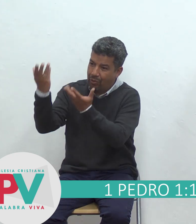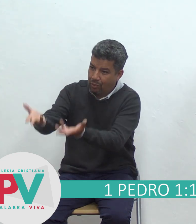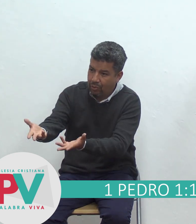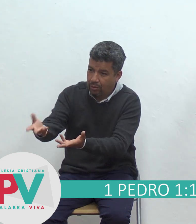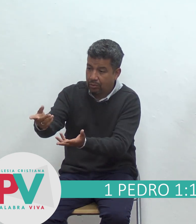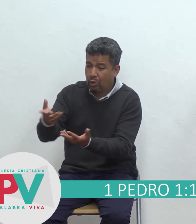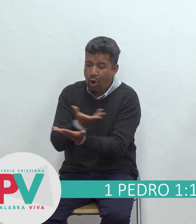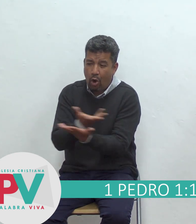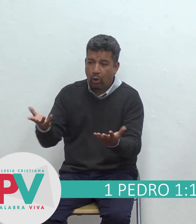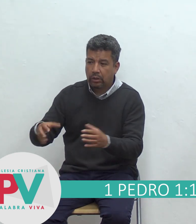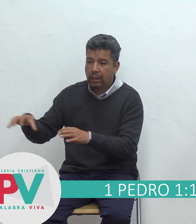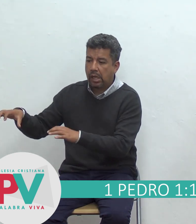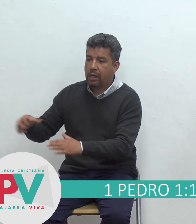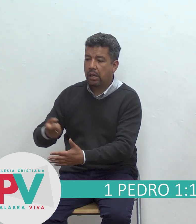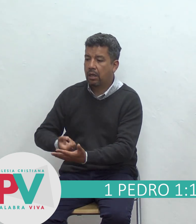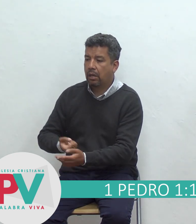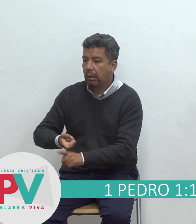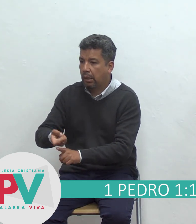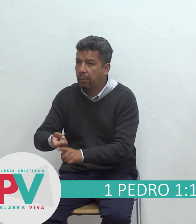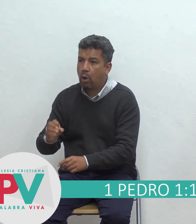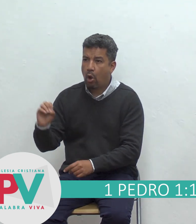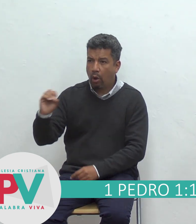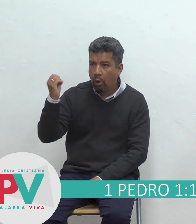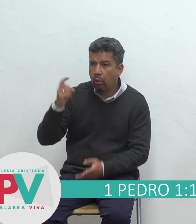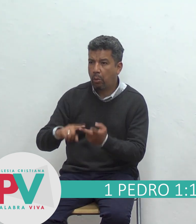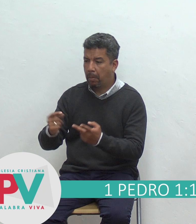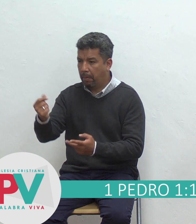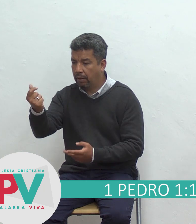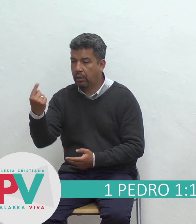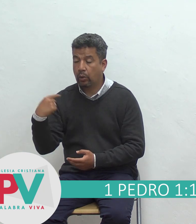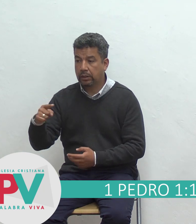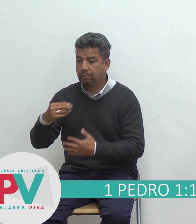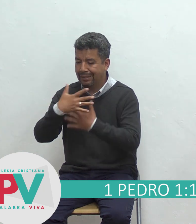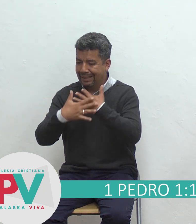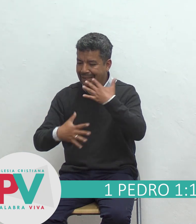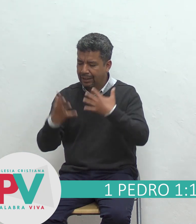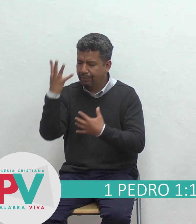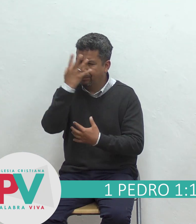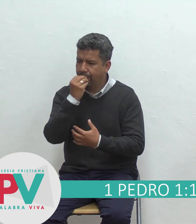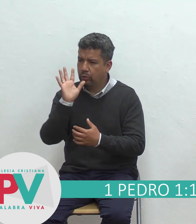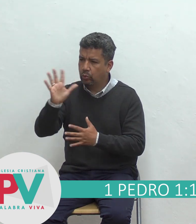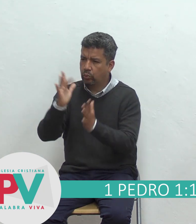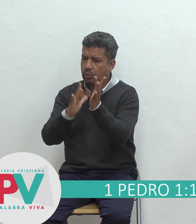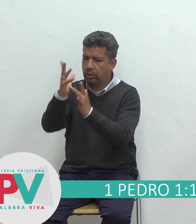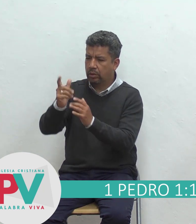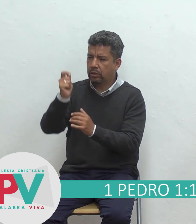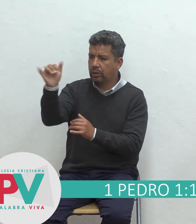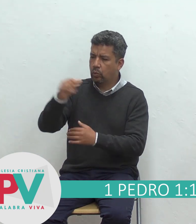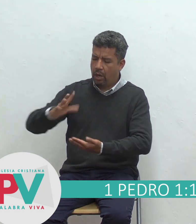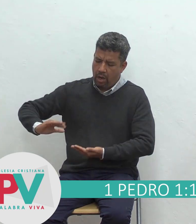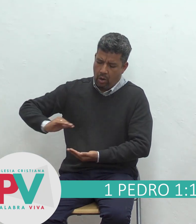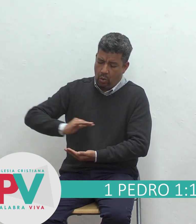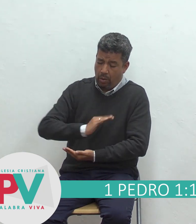no con cosas corruptibles como oro o plata, sino con la sangre preciosa de Cristo, como de un